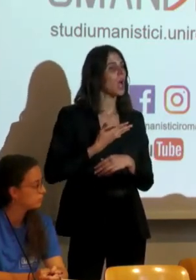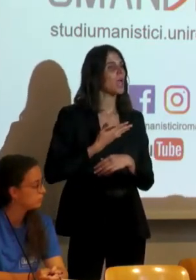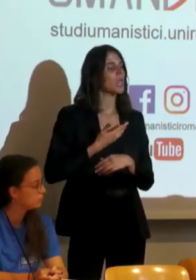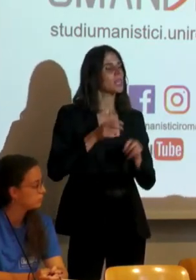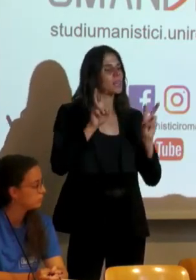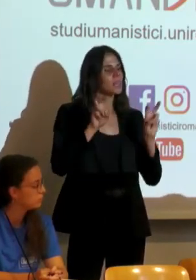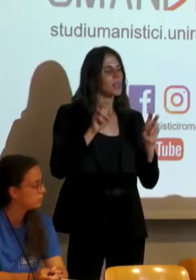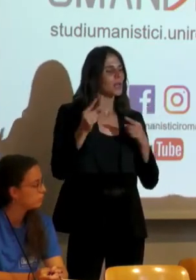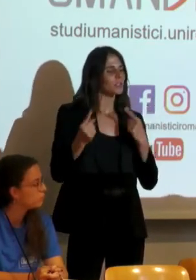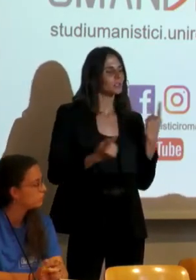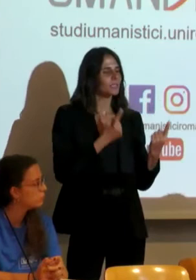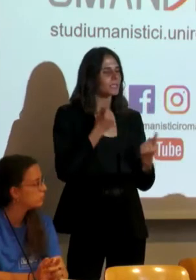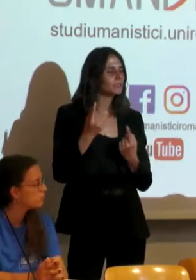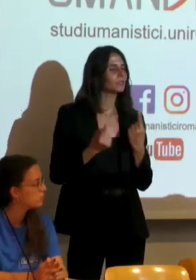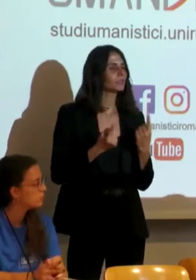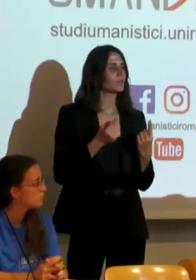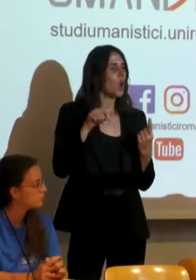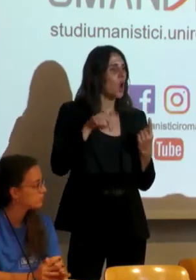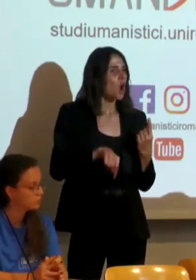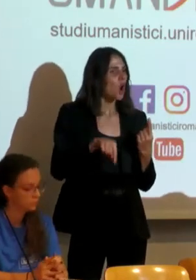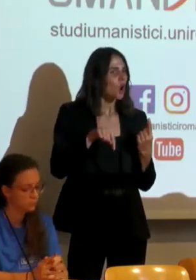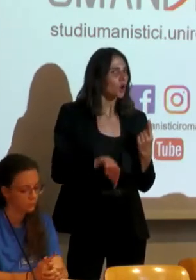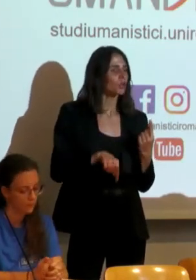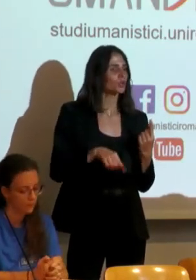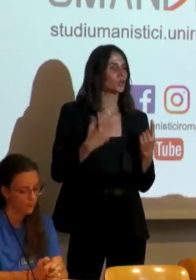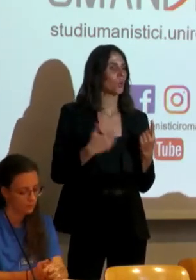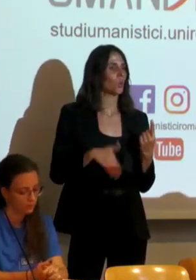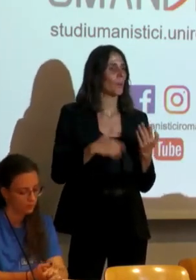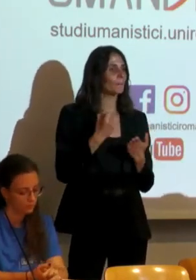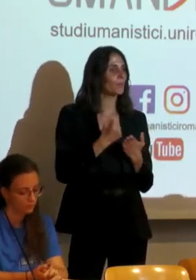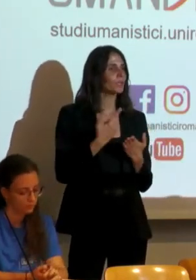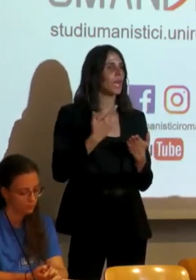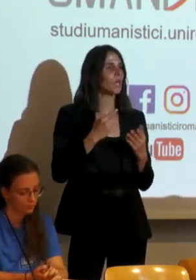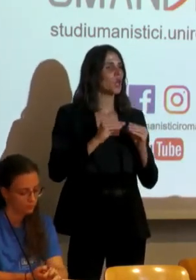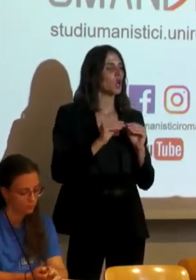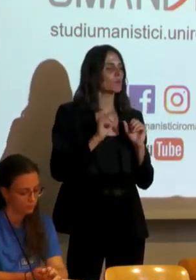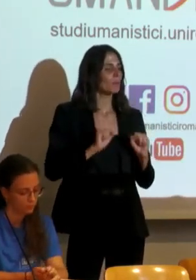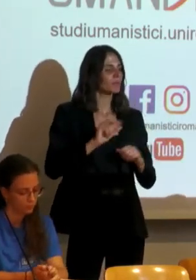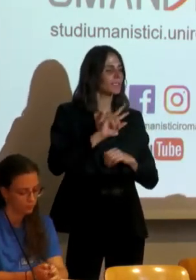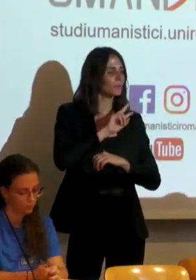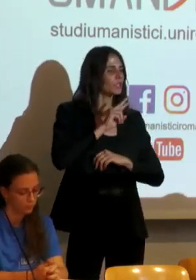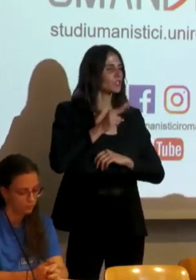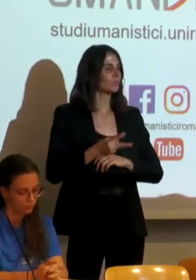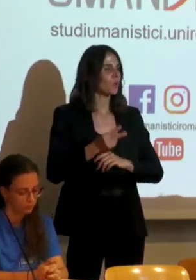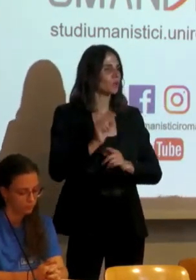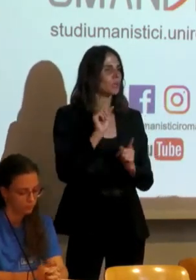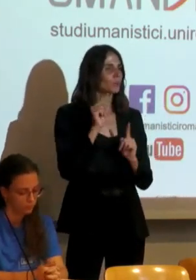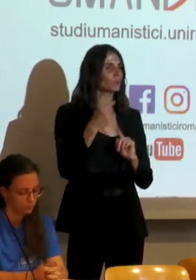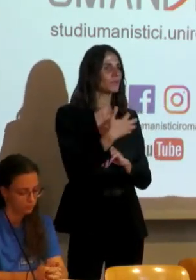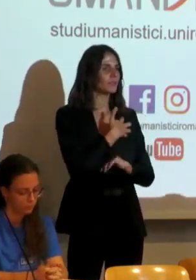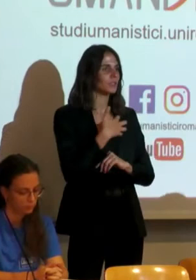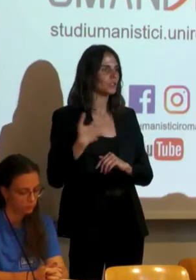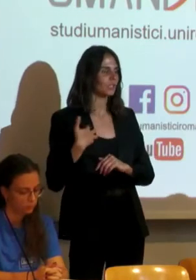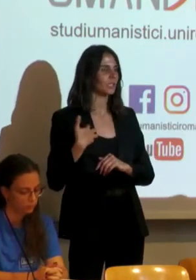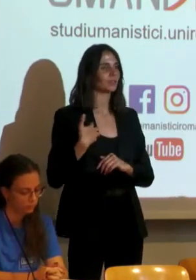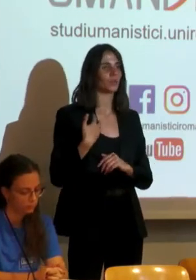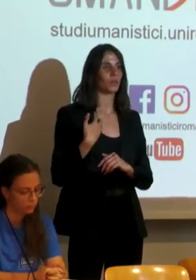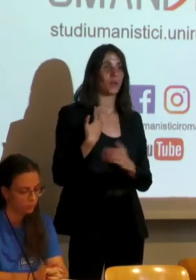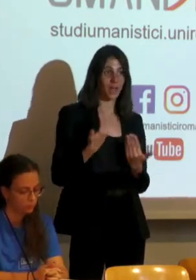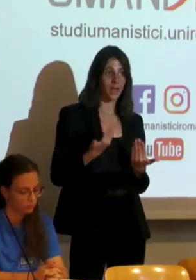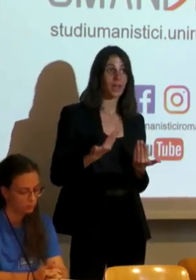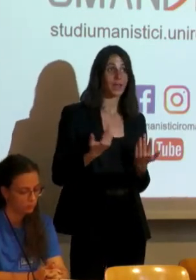c'è questa dimensione che oggi è molto importante, come possiamo rispondere da un punto di vista scientifico disciplinare, no?